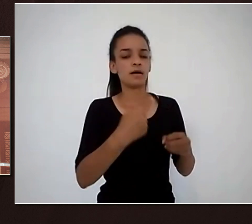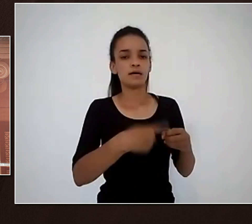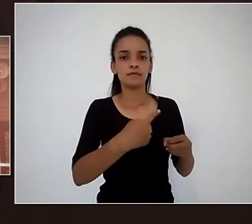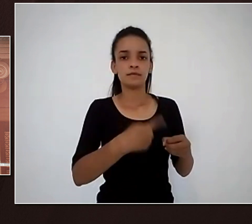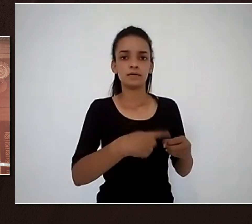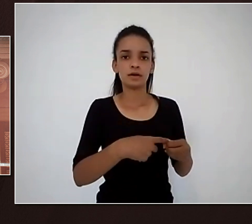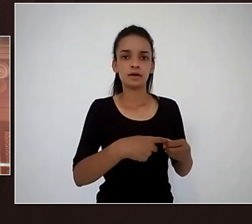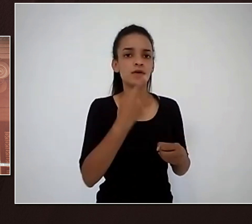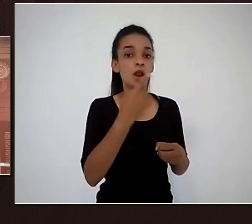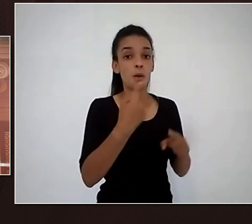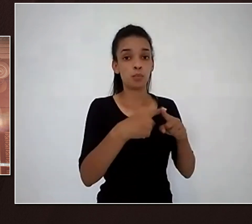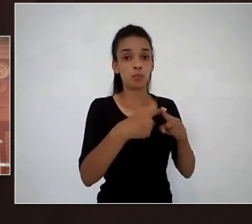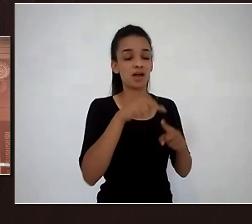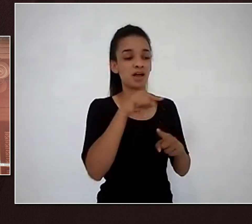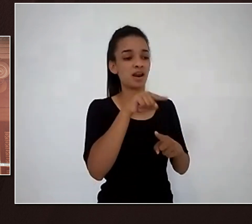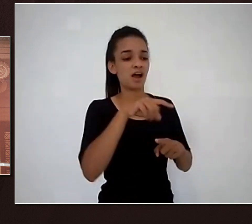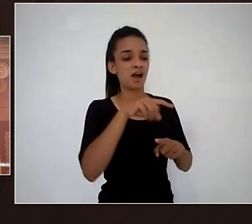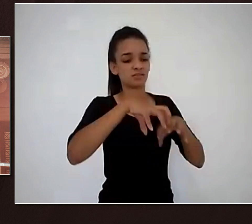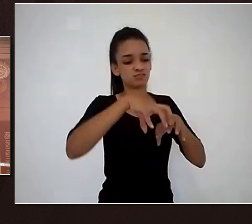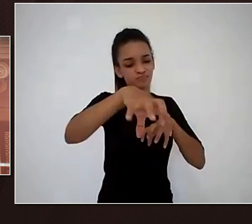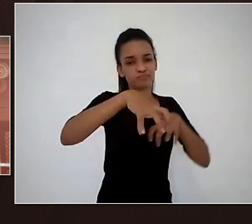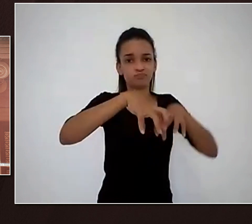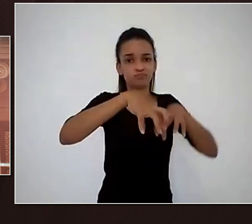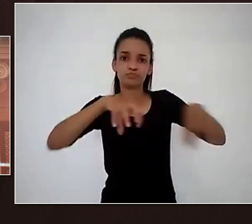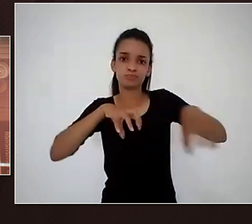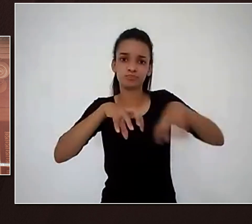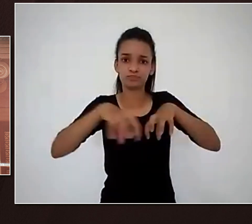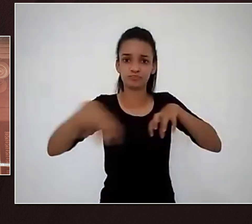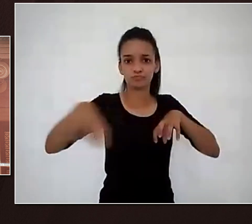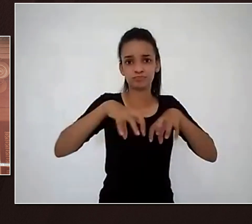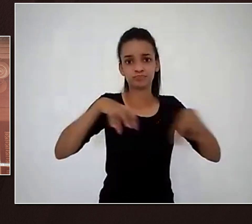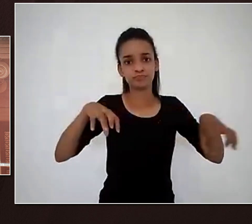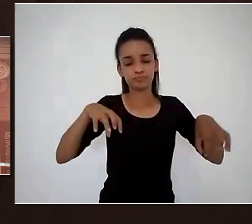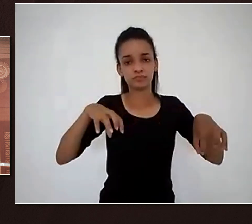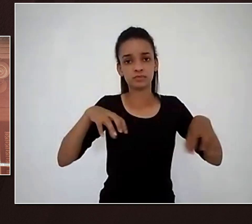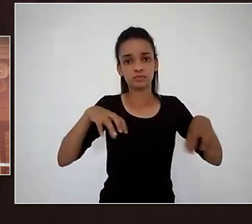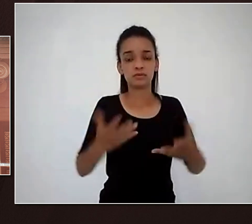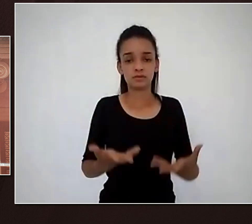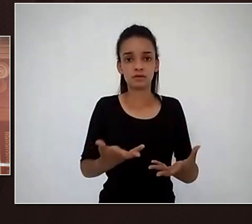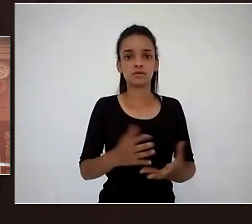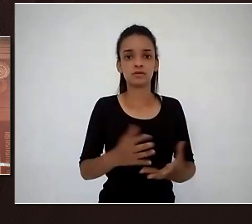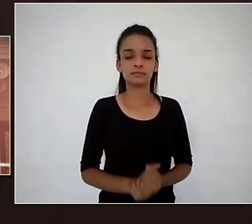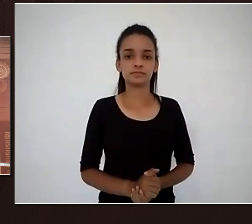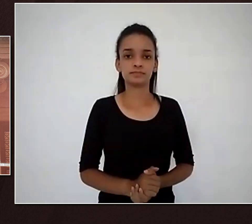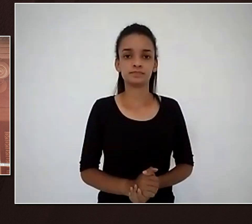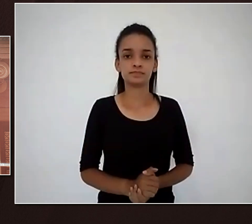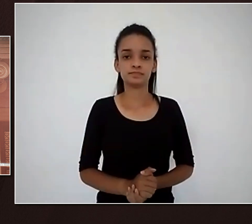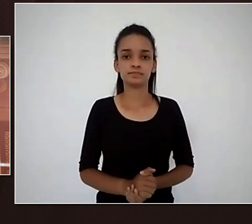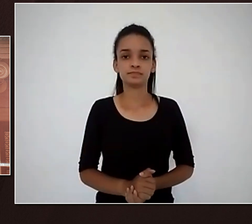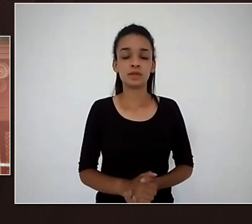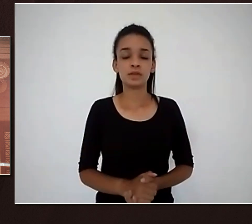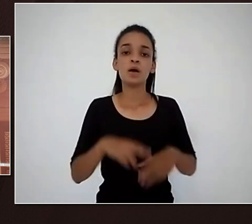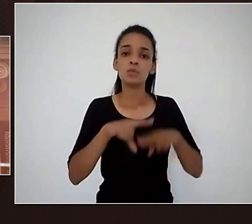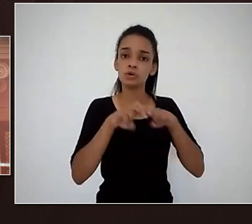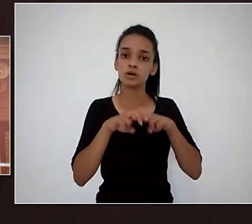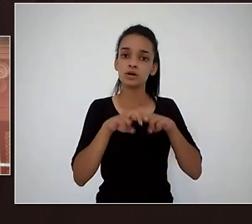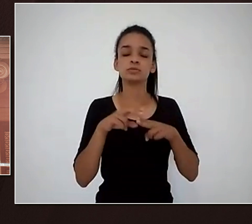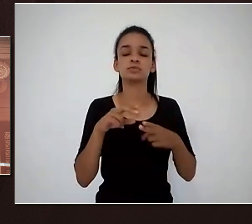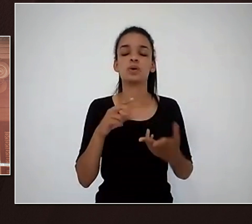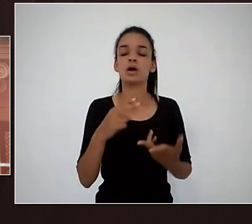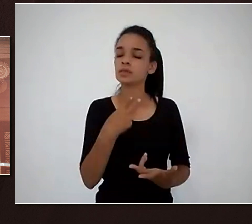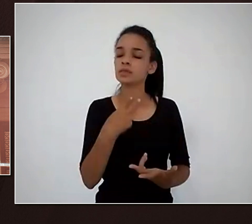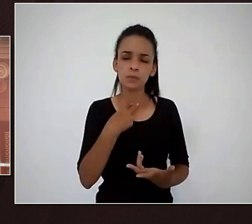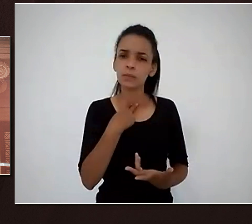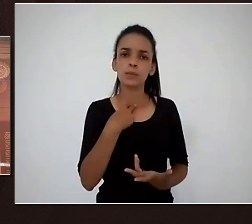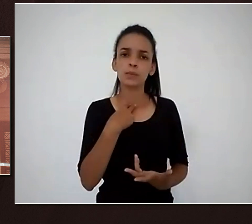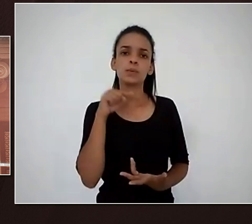Cristo, quer dizer, formaram 4 partidos da igreja. Irmãos, não deve haver esse tipo de coisa